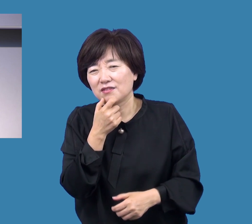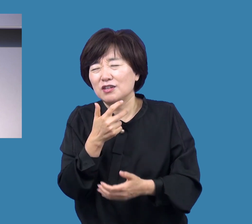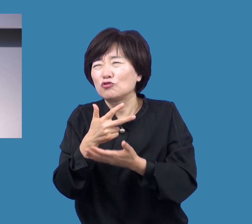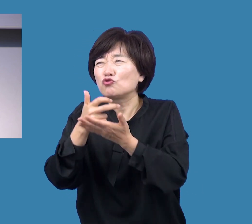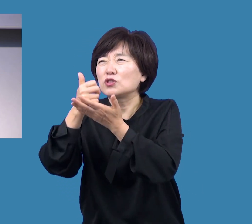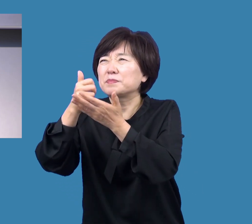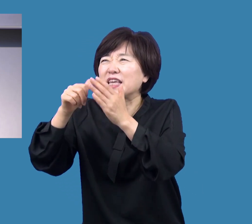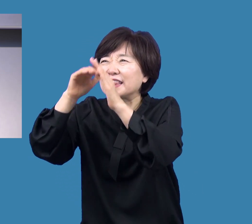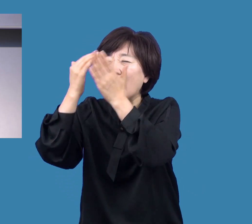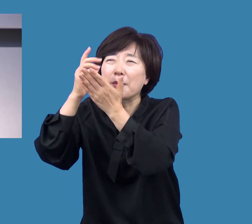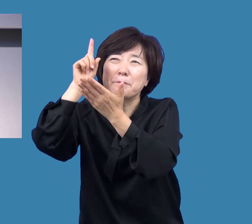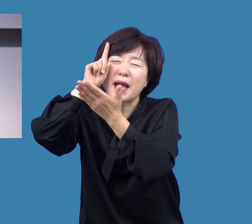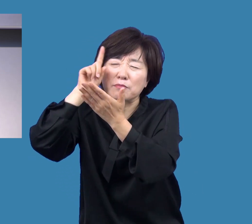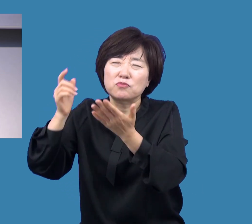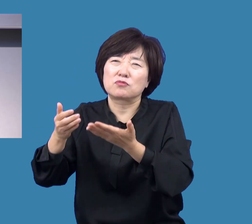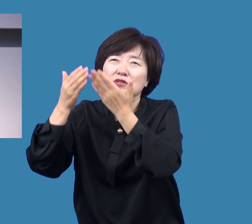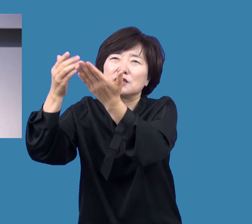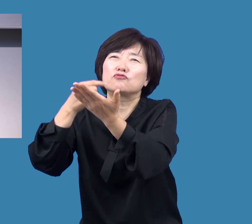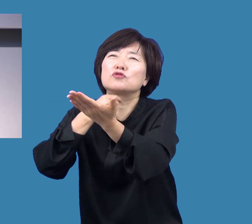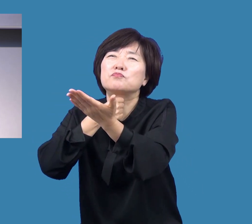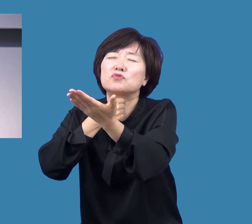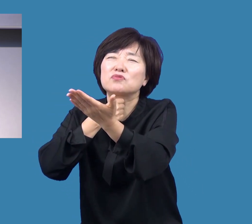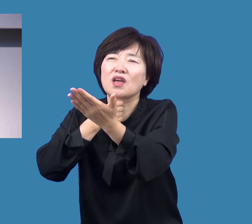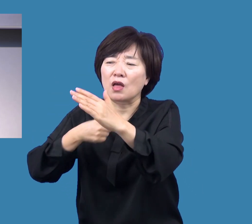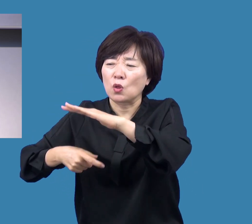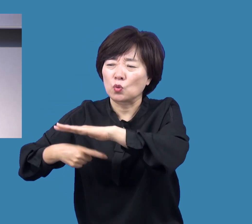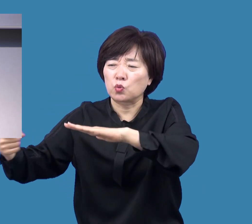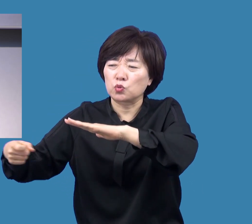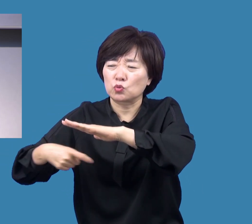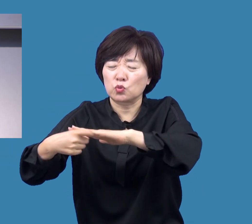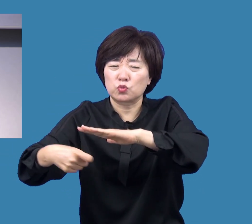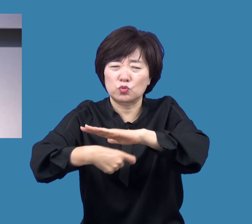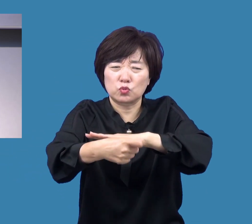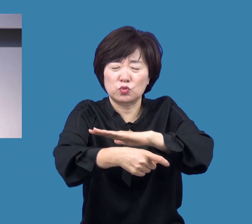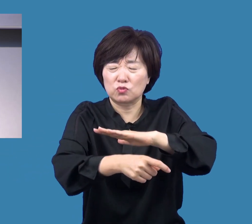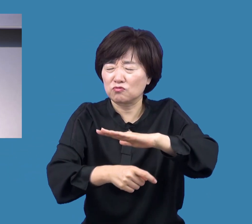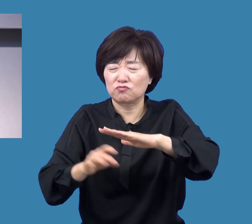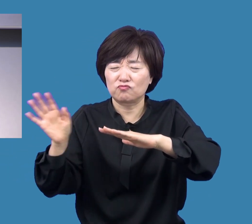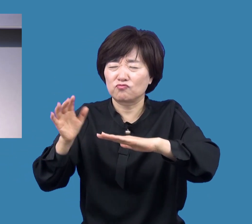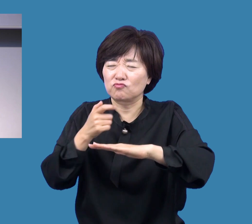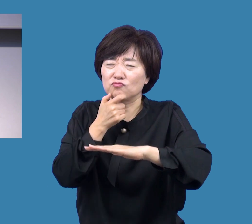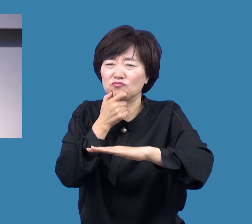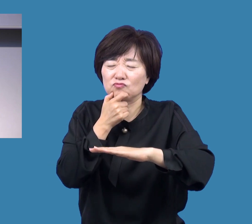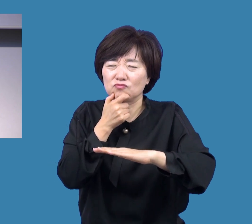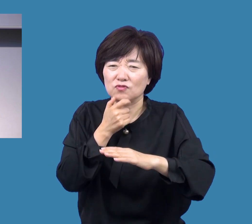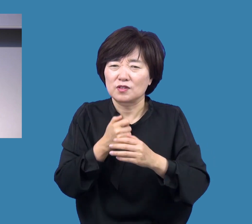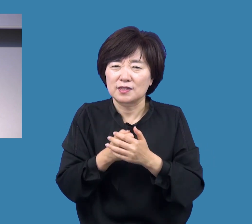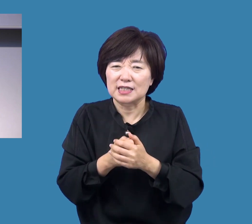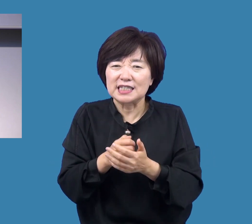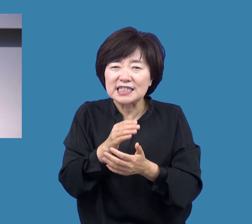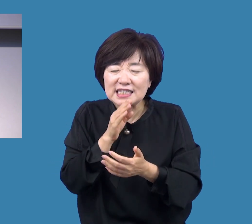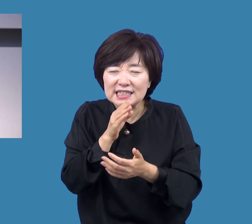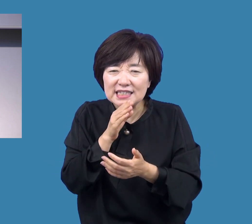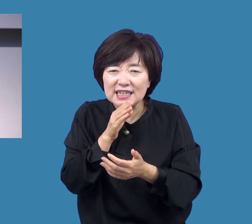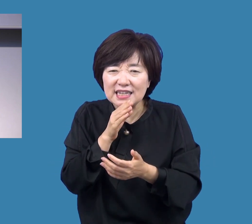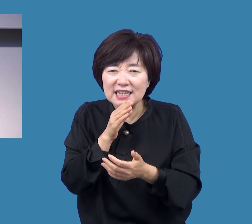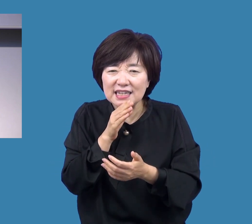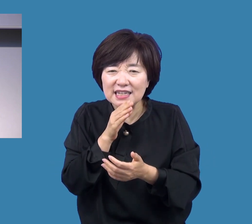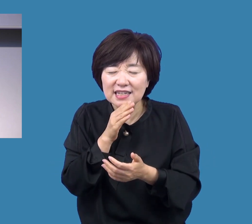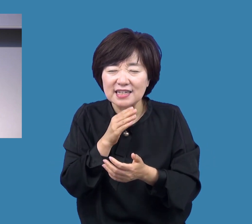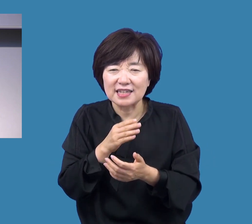다 드려야 될 걸 도둑맞는 느낌인 거야. 그런 느낌을 이제 성령께서 주시는 거죠. 그러니까 진짜로 나에게 주신 뭐